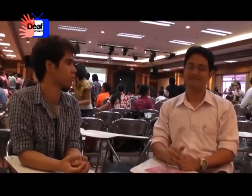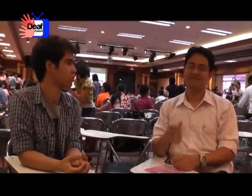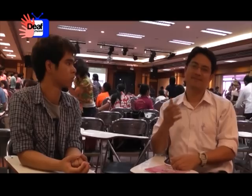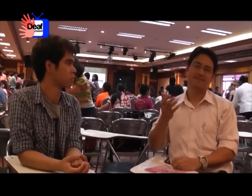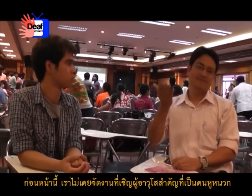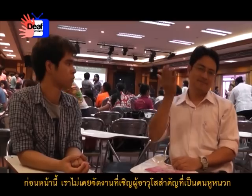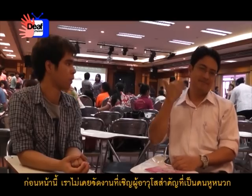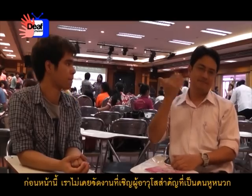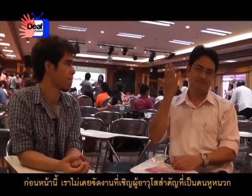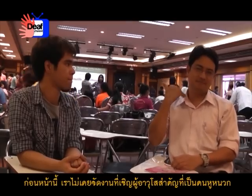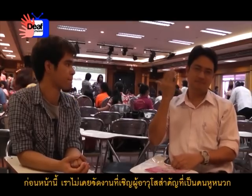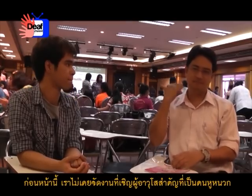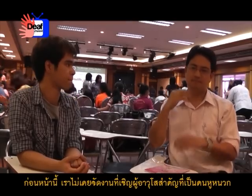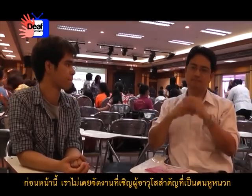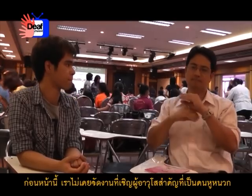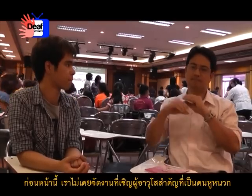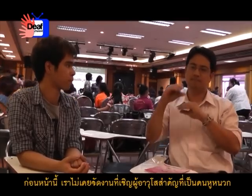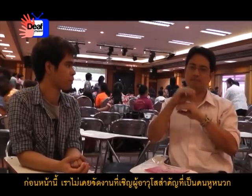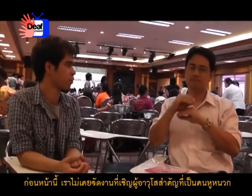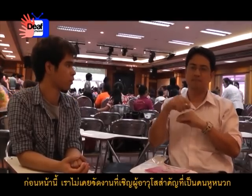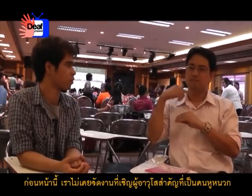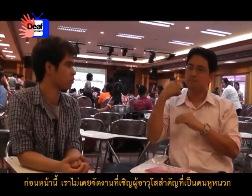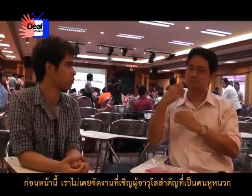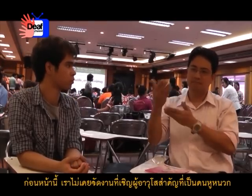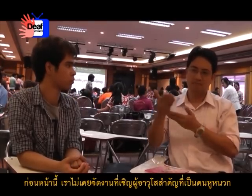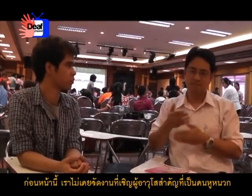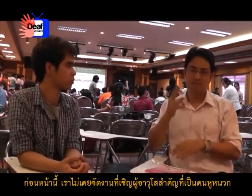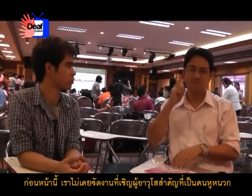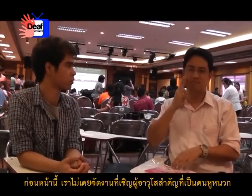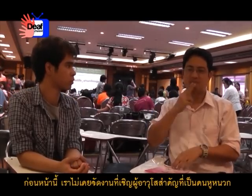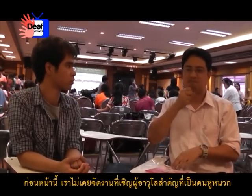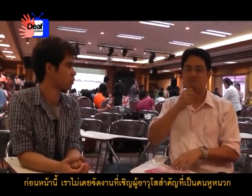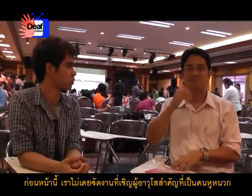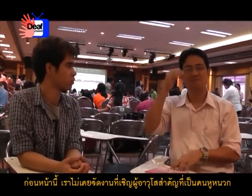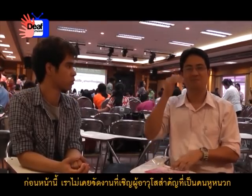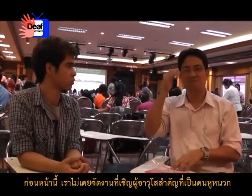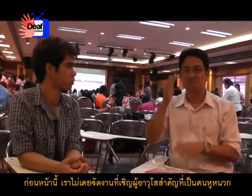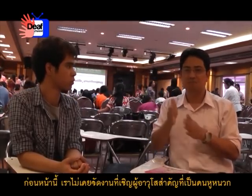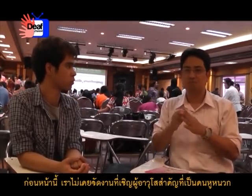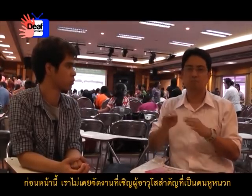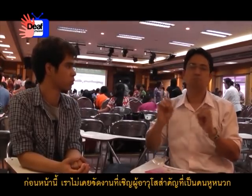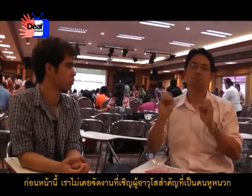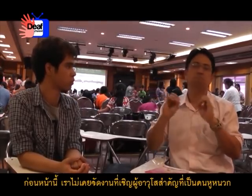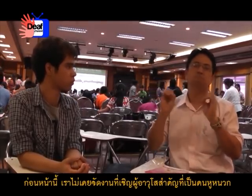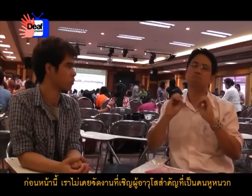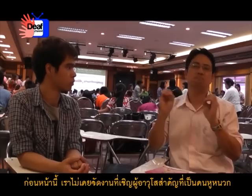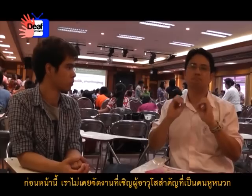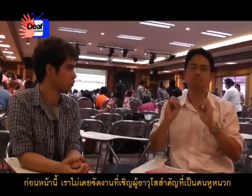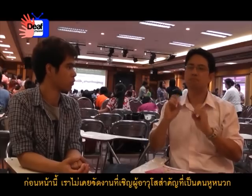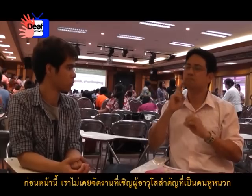ก่อนหน้านี้นะครับเราก็ไม่เคยได้จัดงานที่เชิญผู้อาวุโสที่มีความสำคัญแล้วก็เป็นคนหูหนวกแบบนี้นะครับมาก่อน